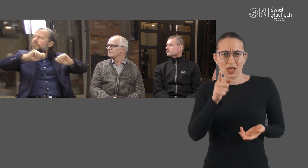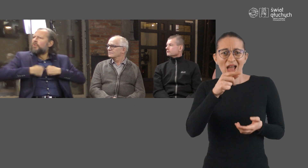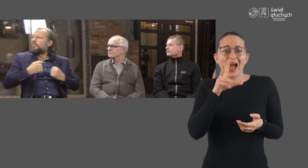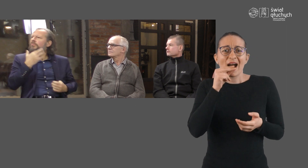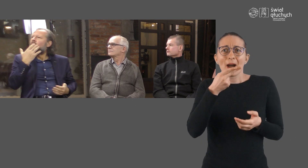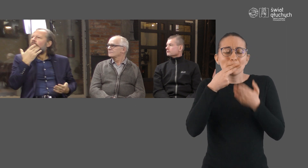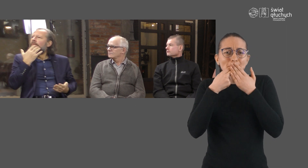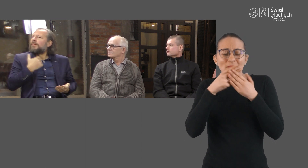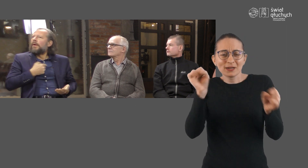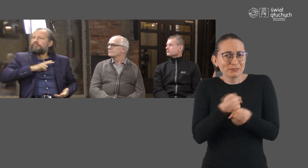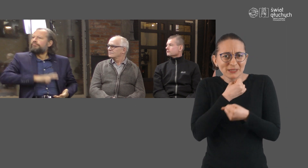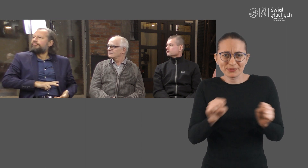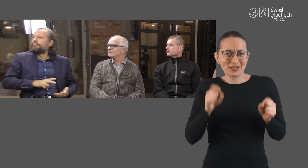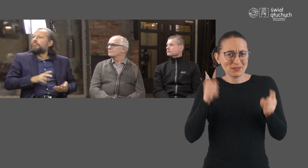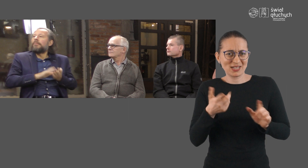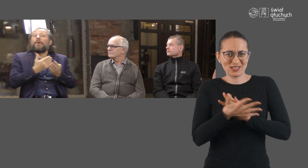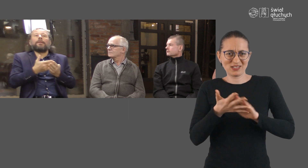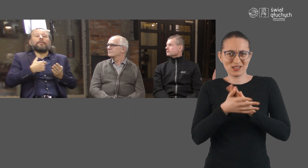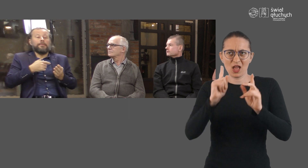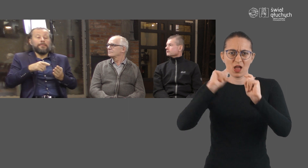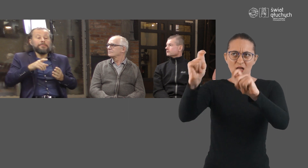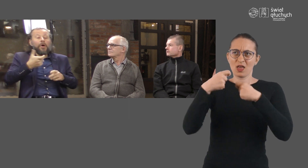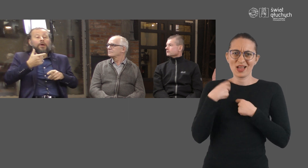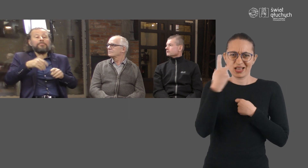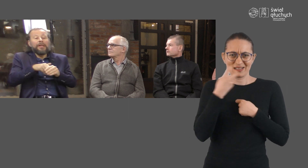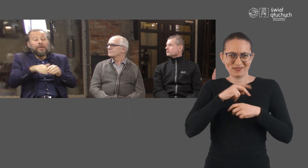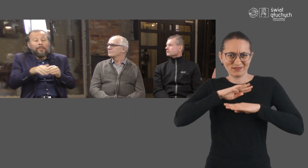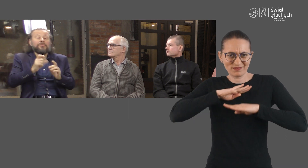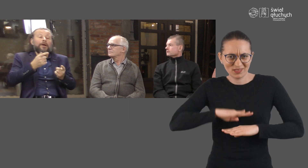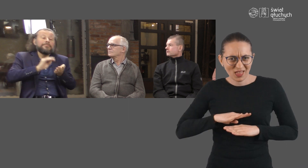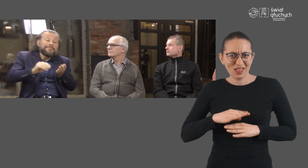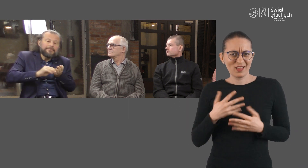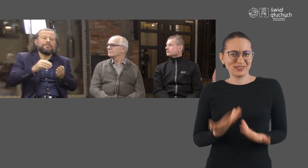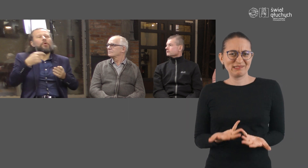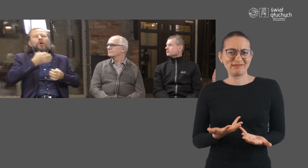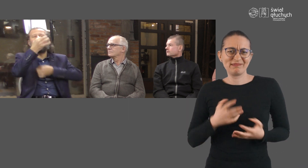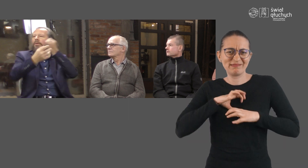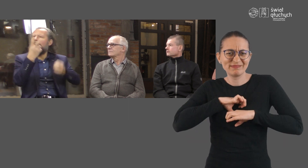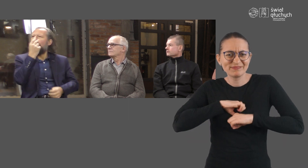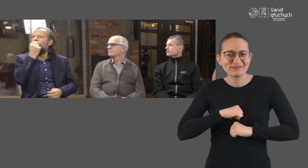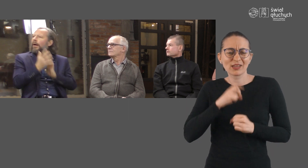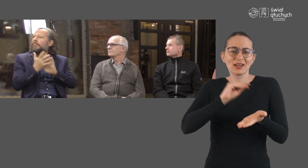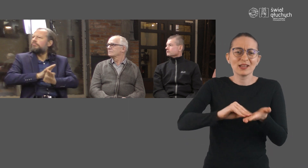ale ja nie mogłam mówić. Oni po prostu nas zmuszali do tego, żeby mówić. No, to było bardzo trudne. Jeżeli robiłem